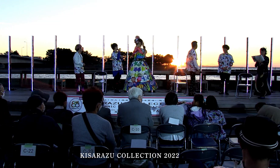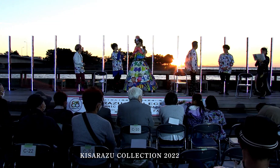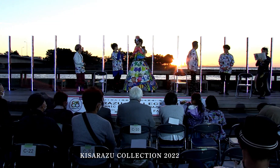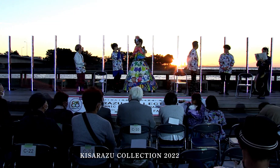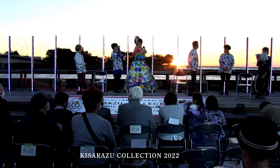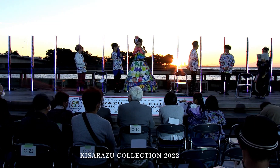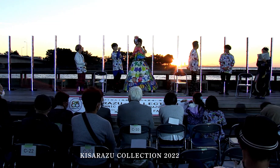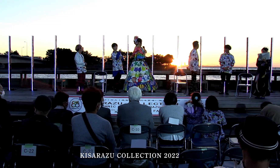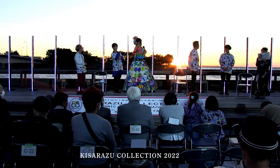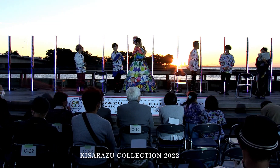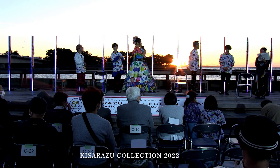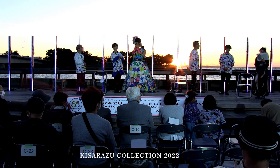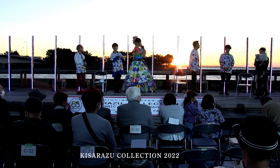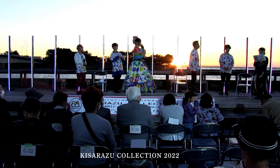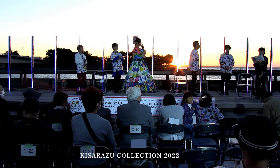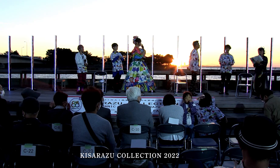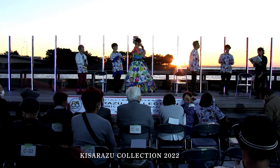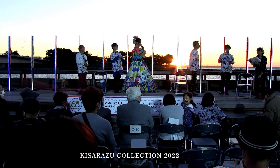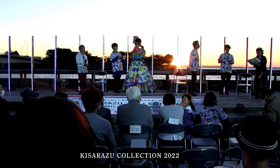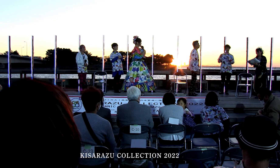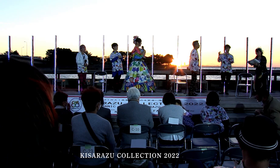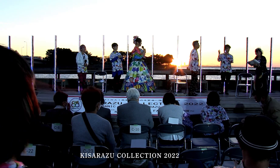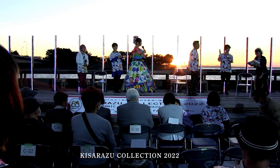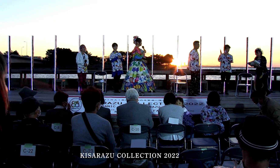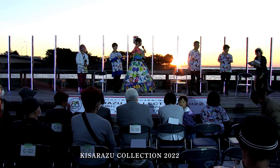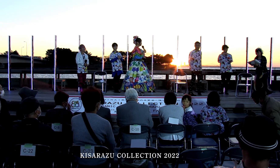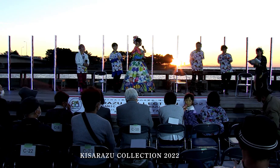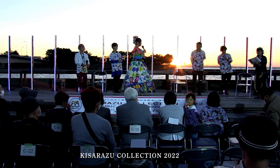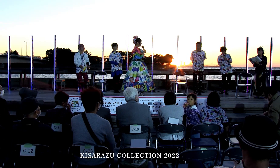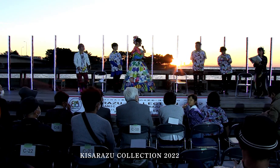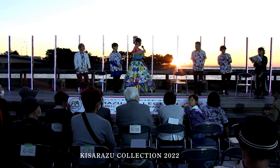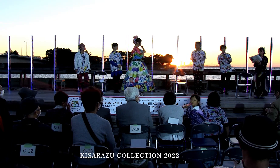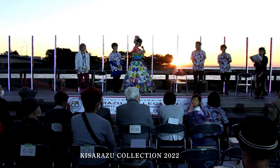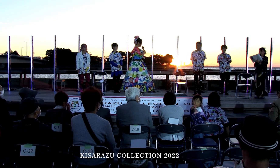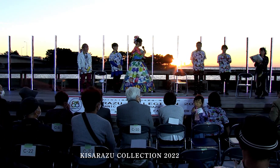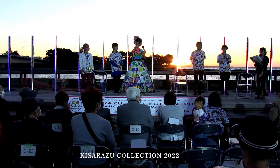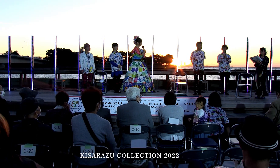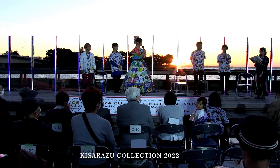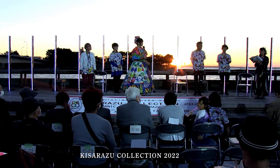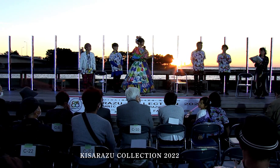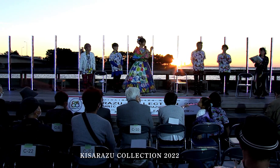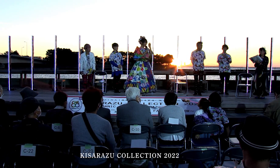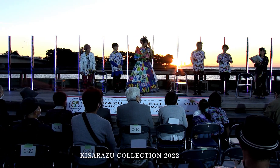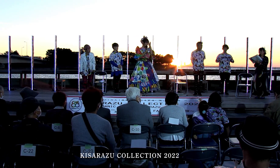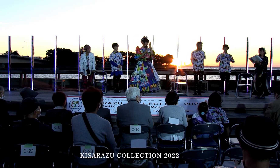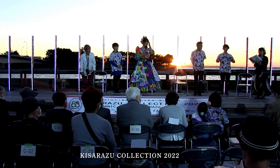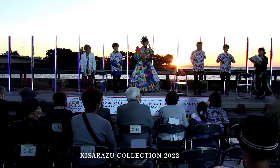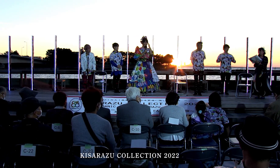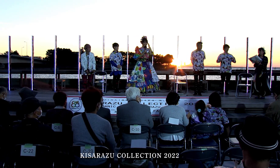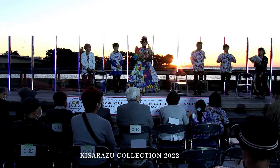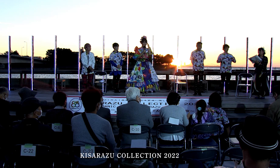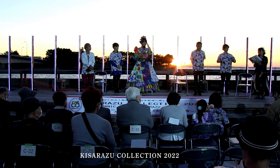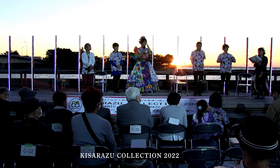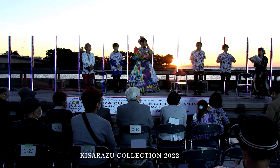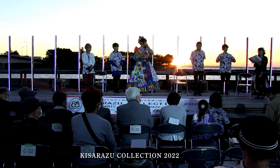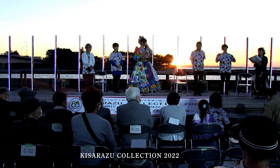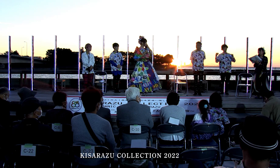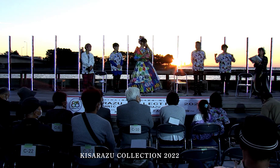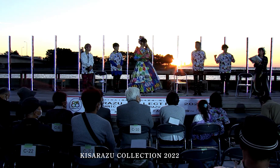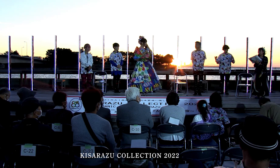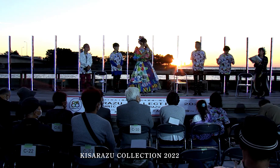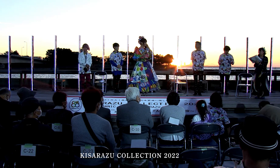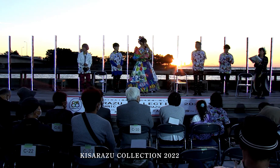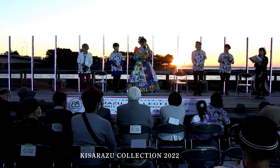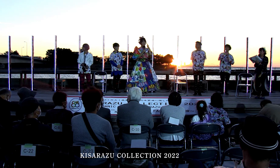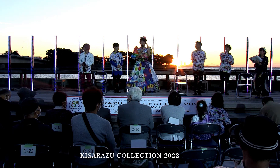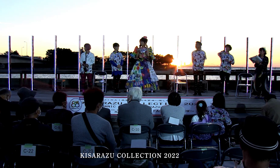では、そろそろお時間となりますので、 本日のグランドフィナーレを